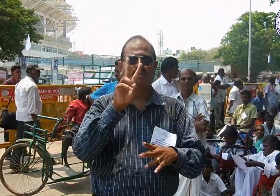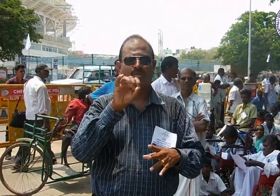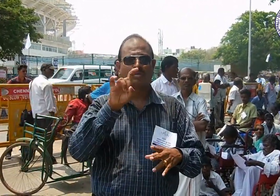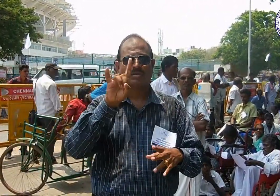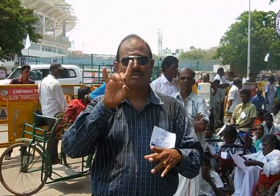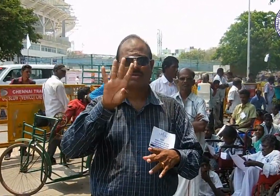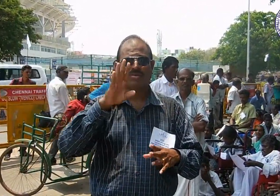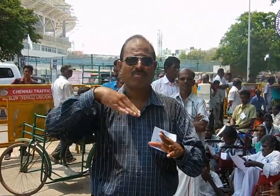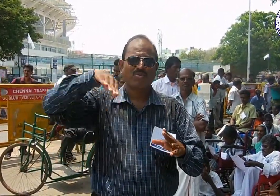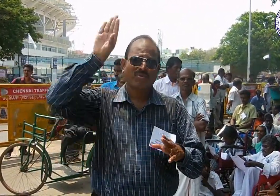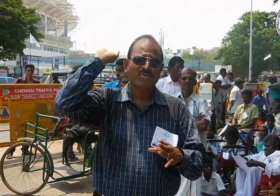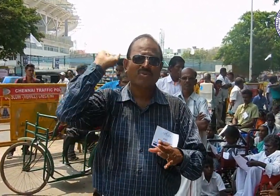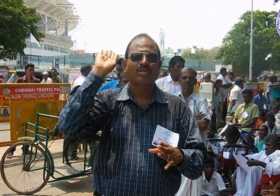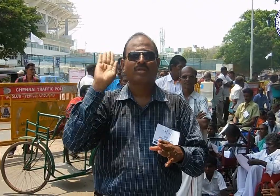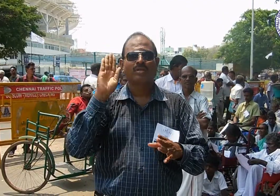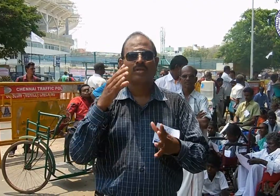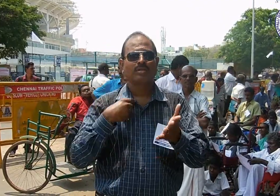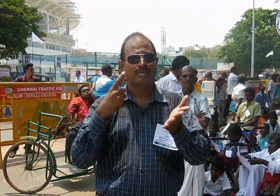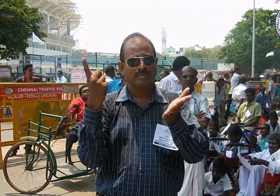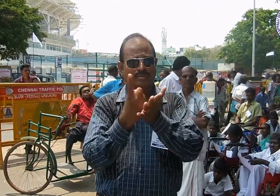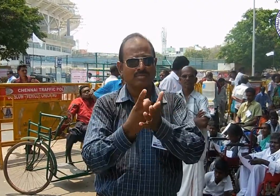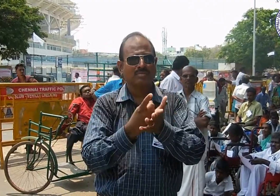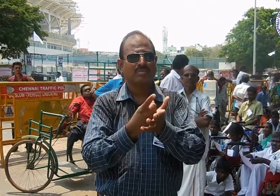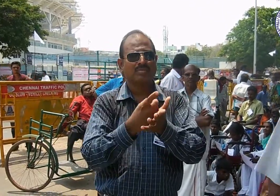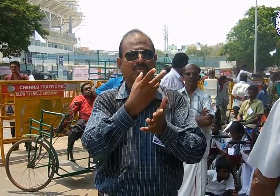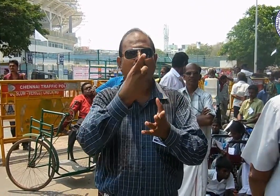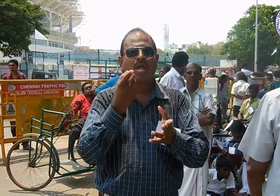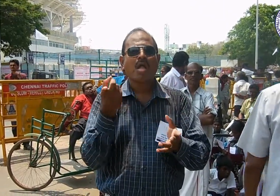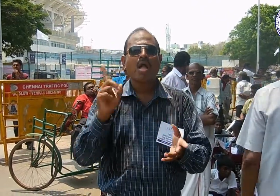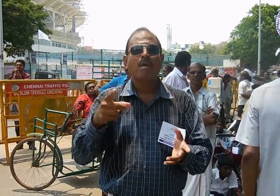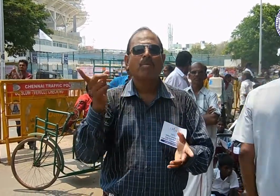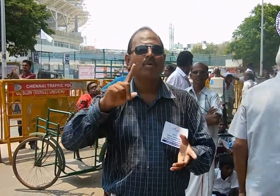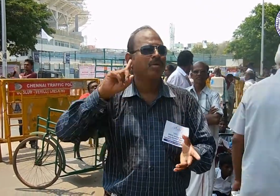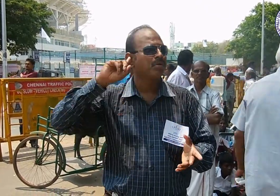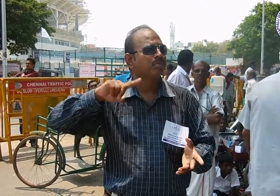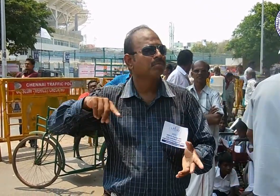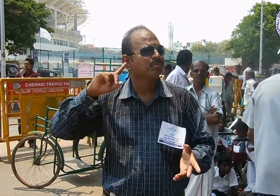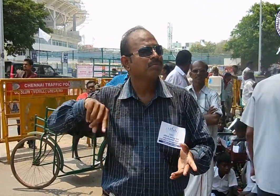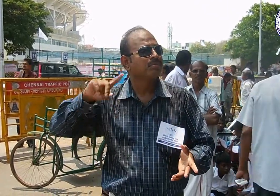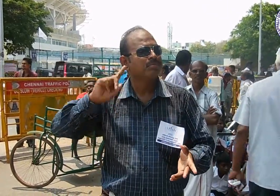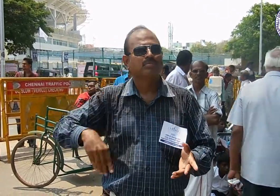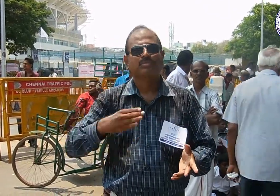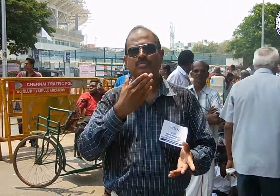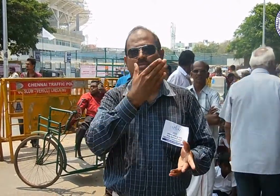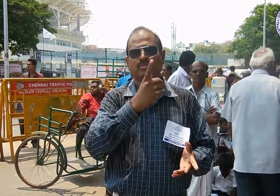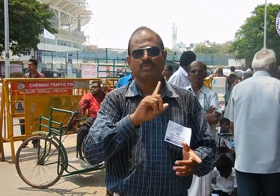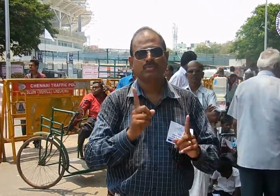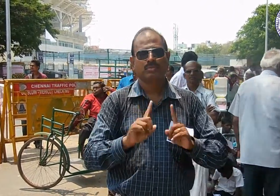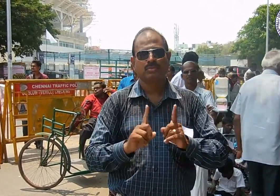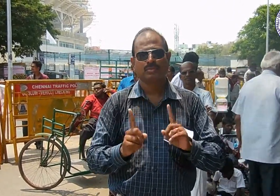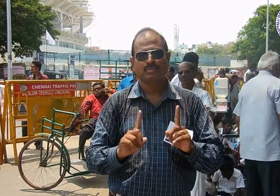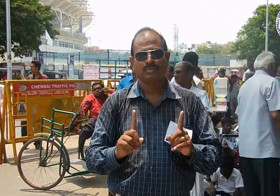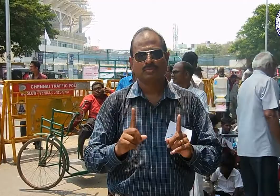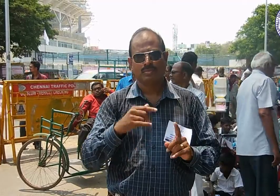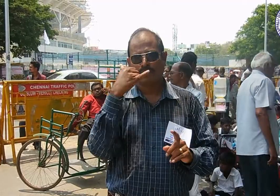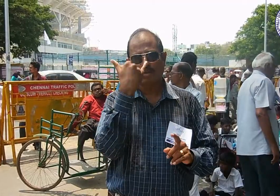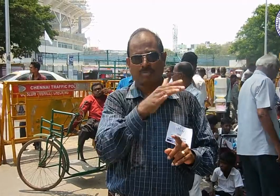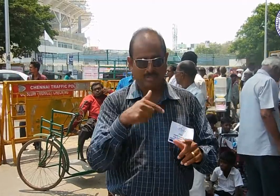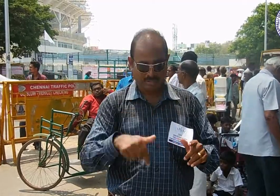1974 ஆம் ஆண்டு அந்நிய இருந்த பொருளாதார உடைய நிதியின் பிரகாரம் 9 வகையான விதிகளை உட்படுத்தி வச்சுக்கிறாங்க அந்த